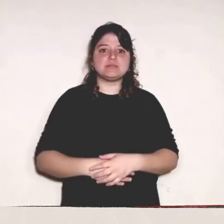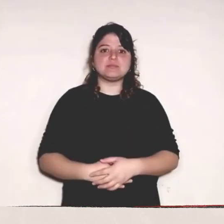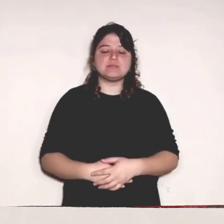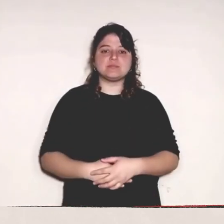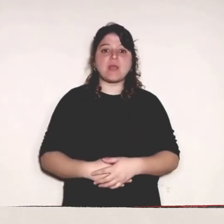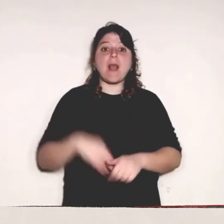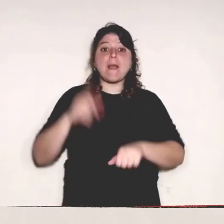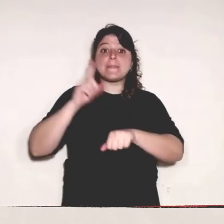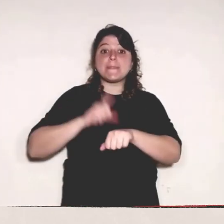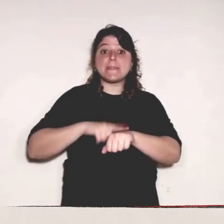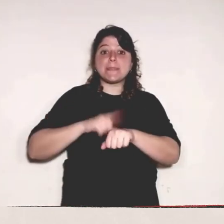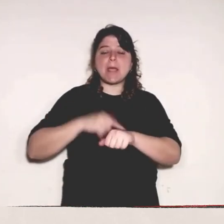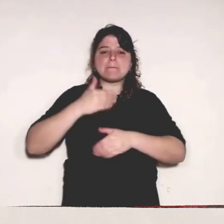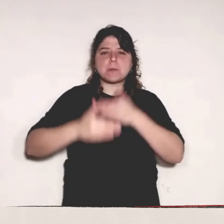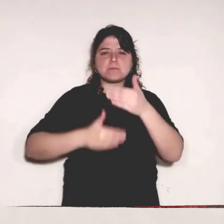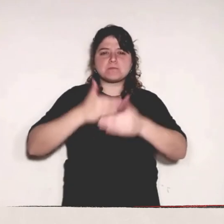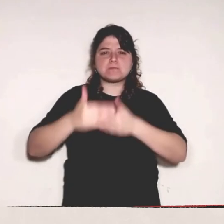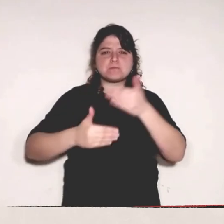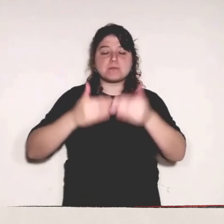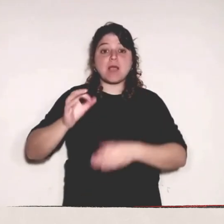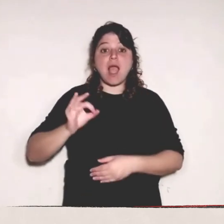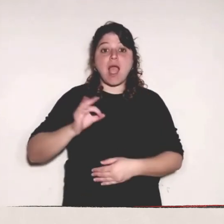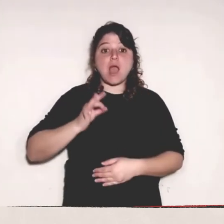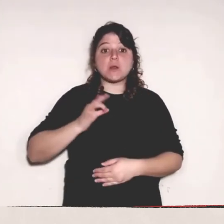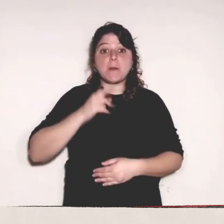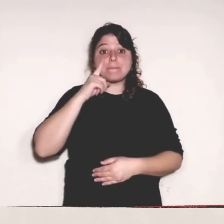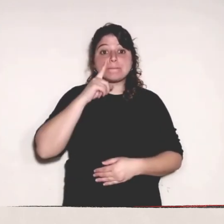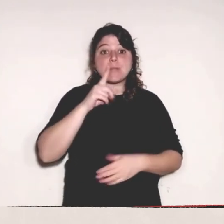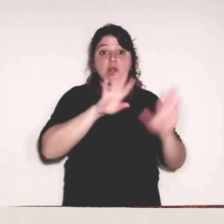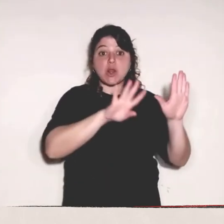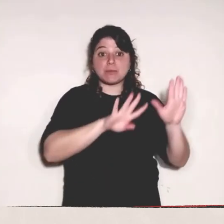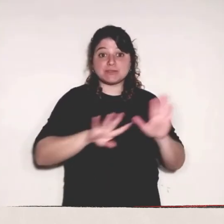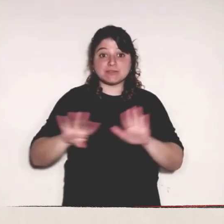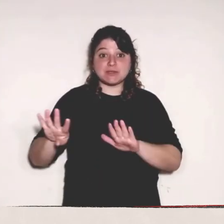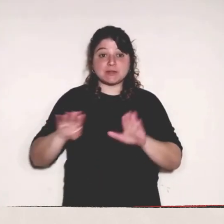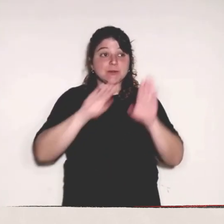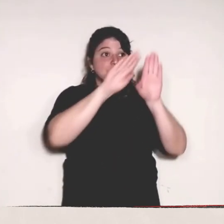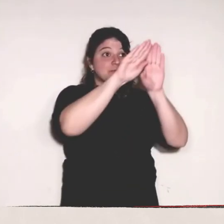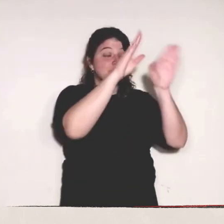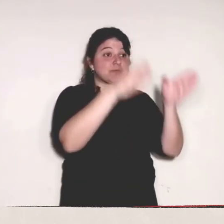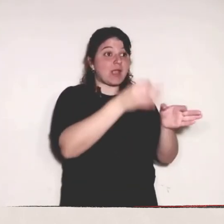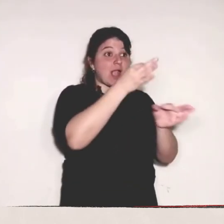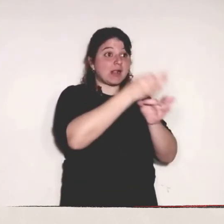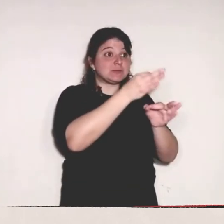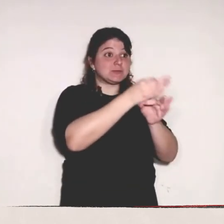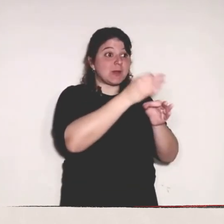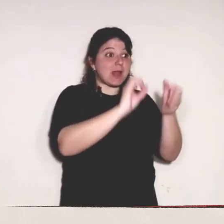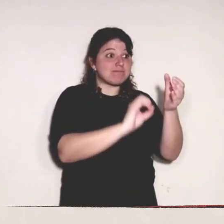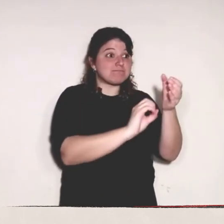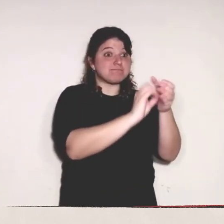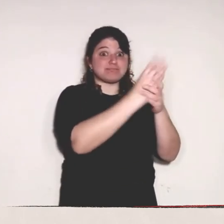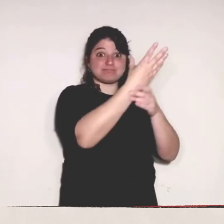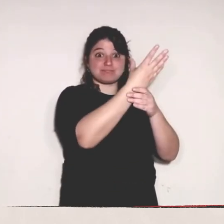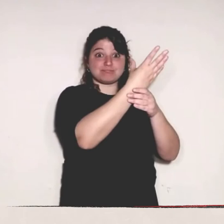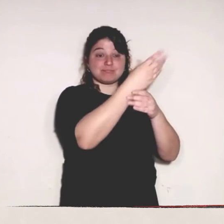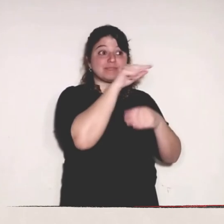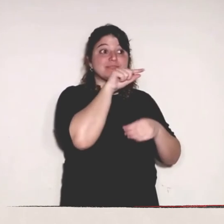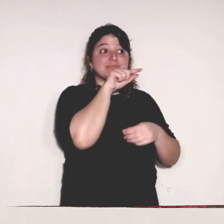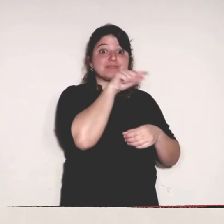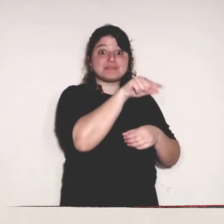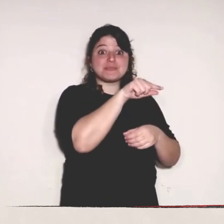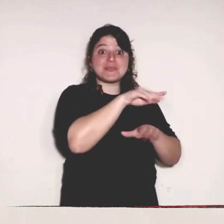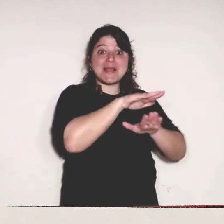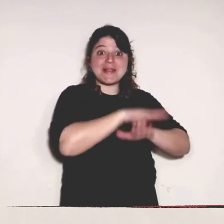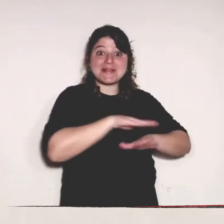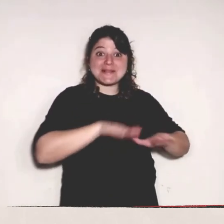prohibido con el transcurrir del tiempo en el año 1900 se crea la escuela para niñas sordas